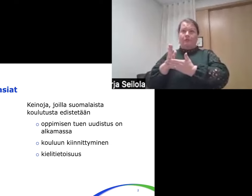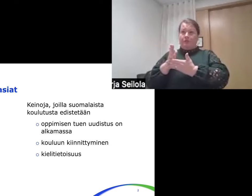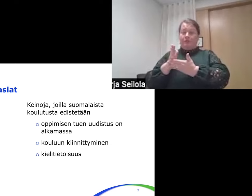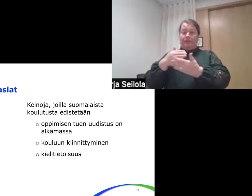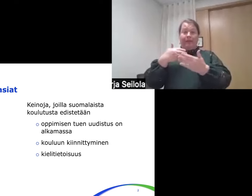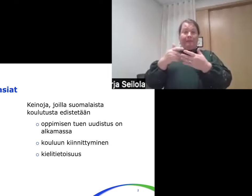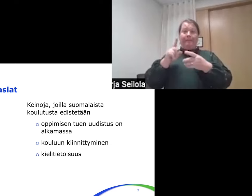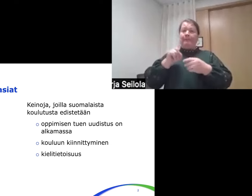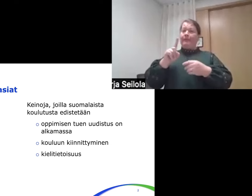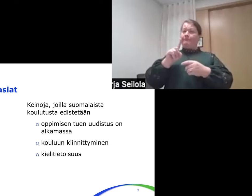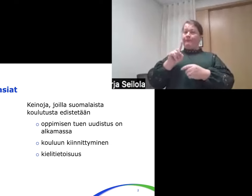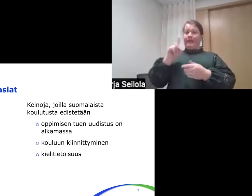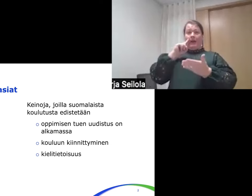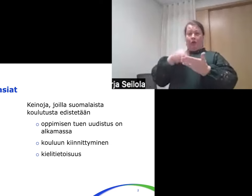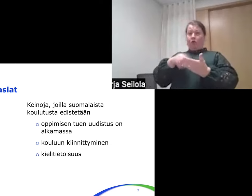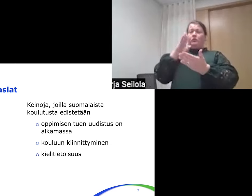Niin